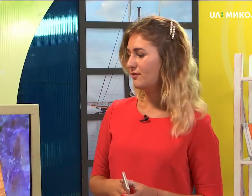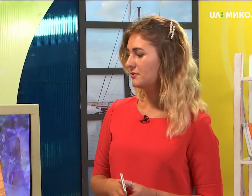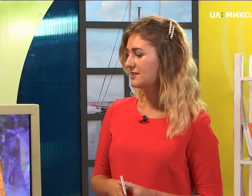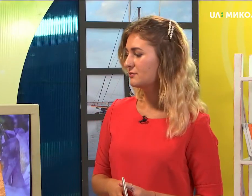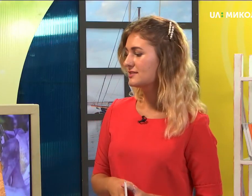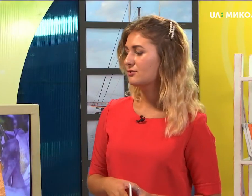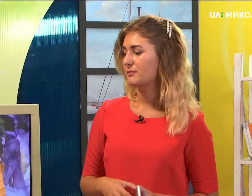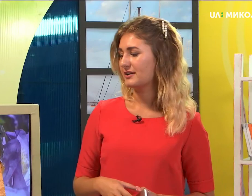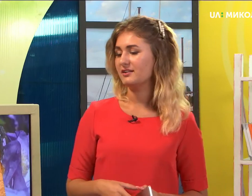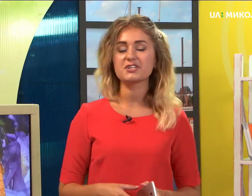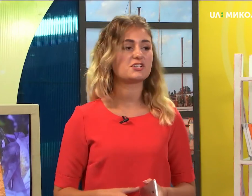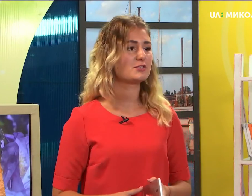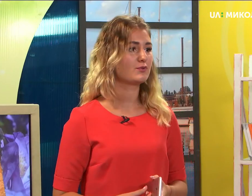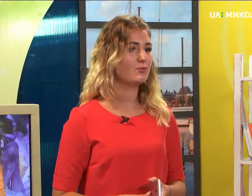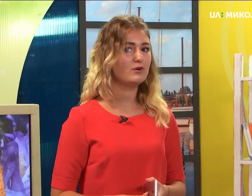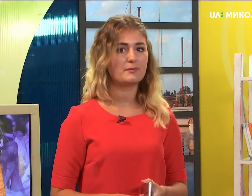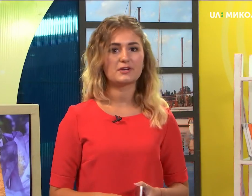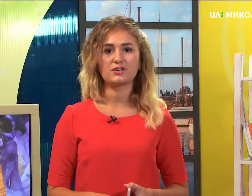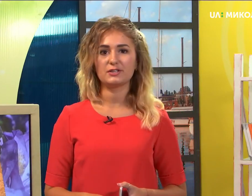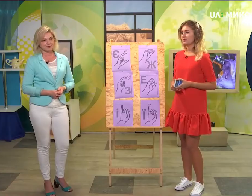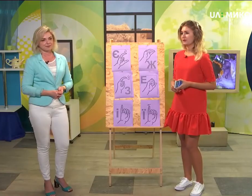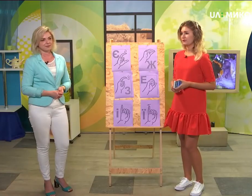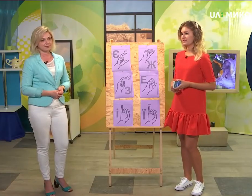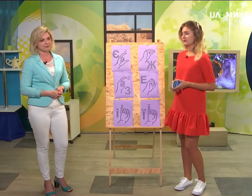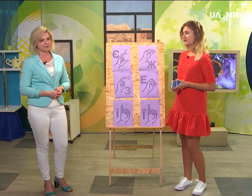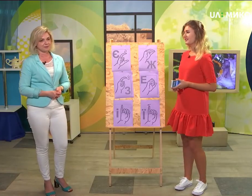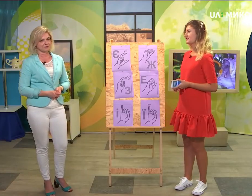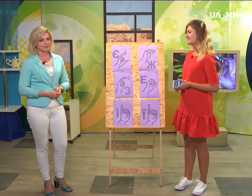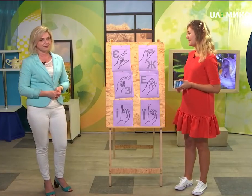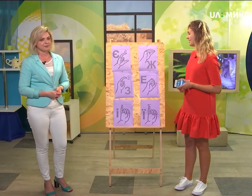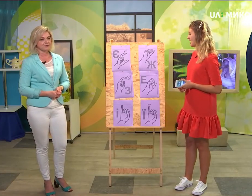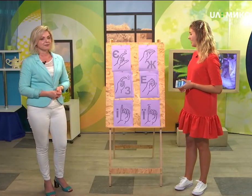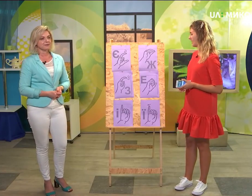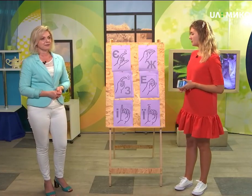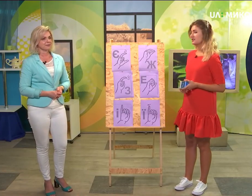вам, Тетяна Мисікова, перекладачка жестової мови першої категорії, була сьогодні у нас в гостях. Маємо ще один